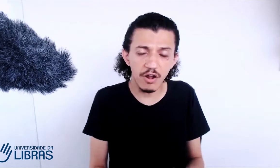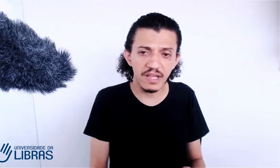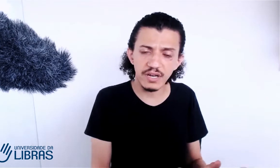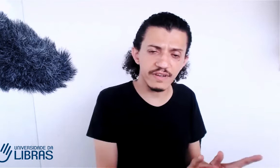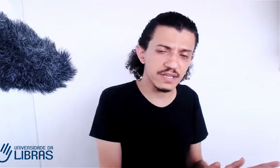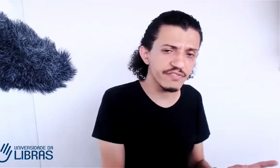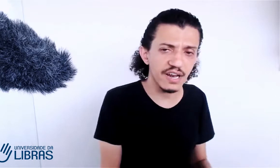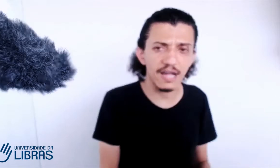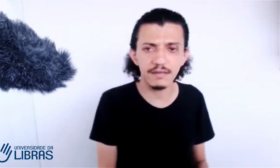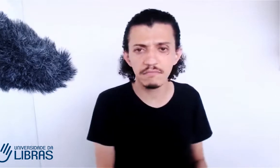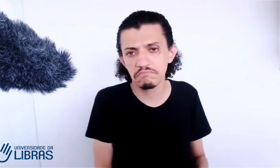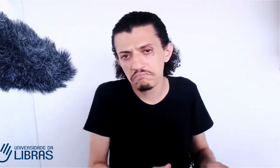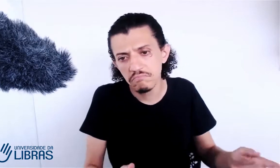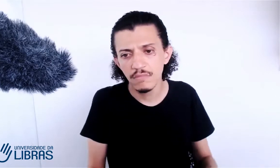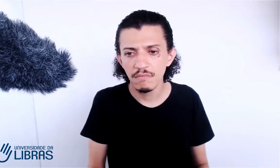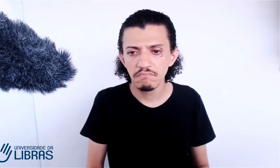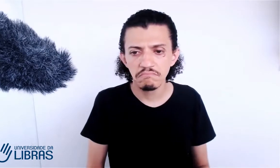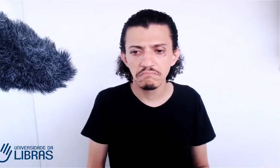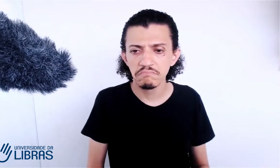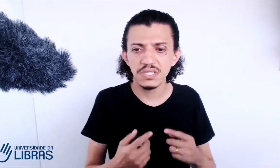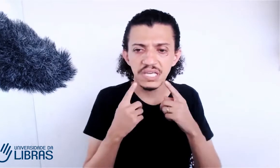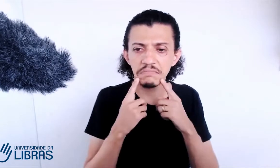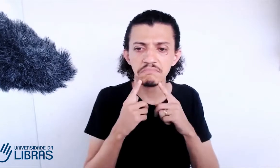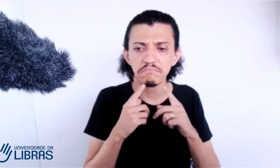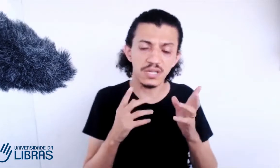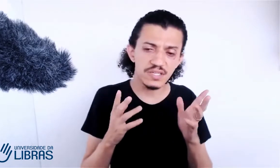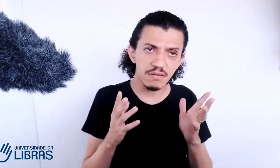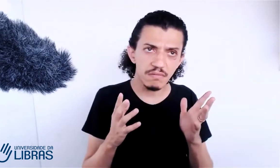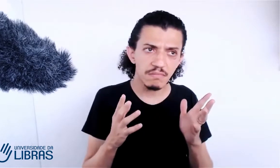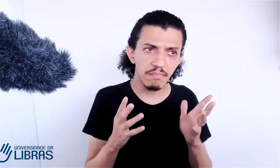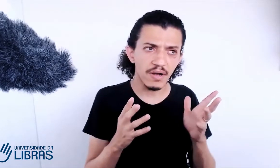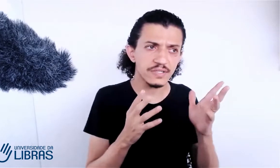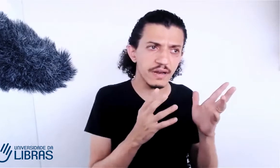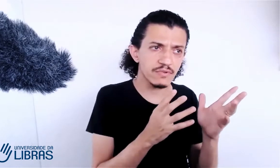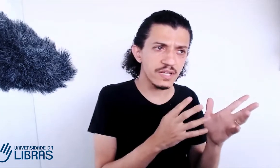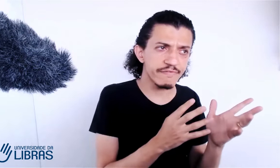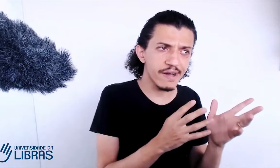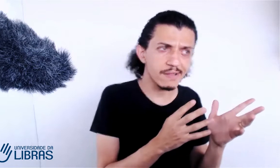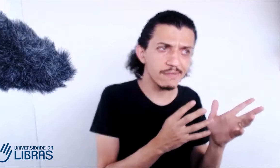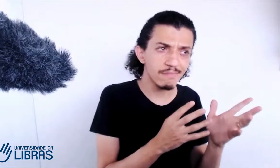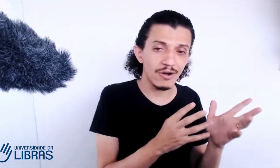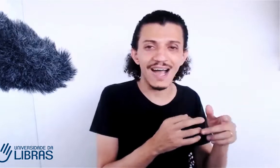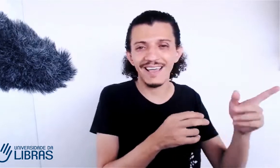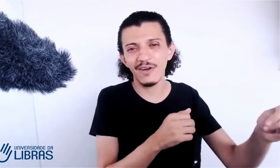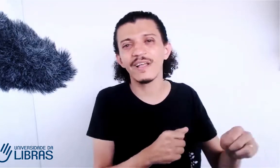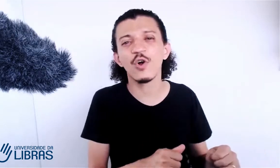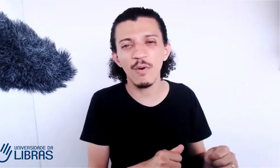geralmente ela não vai significar nada. Isso aqui, sozinho, pode ter algum significado? Pode. Ah, então entra como